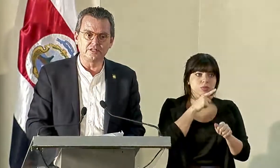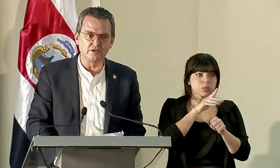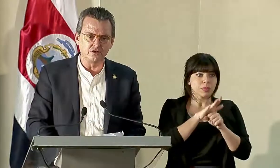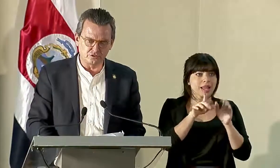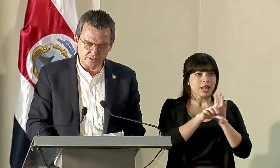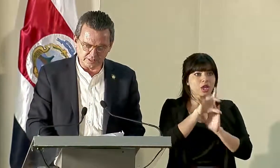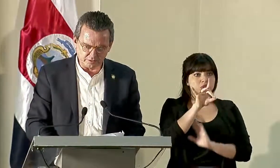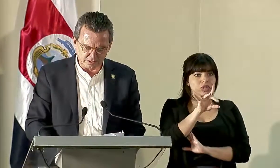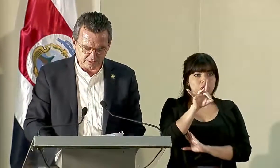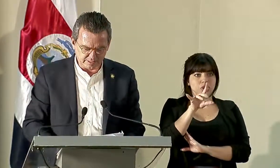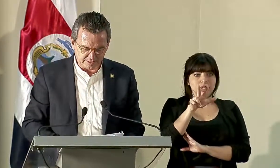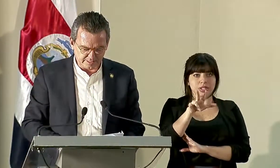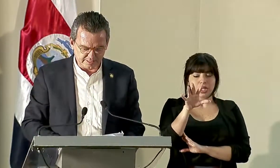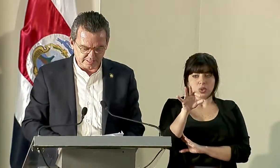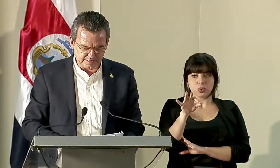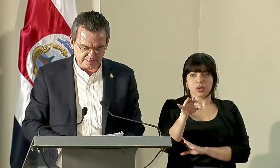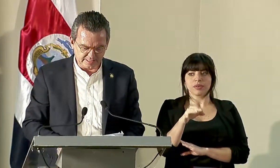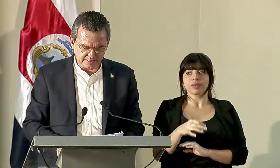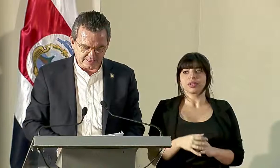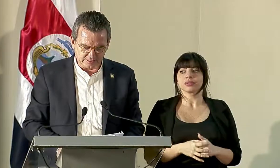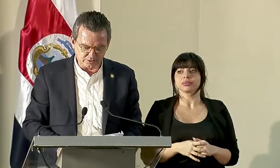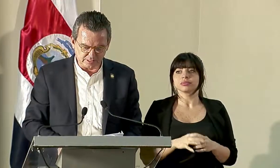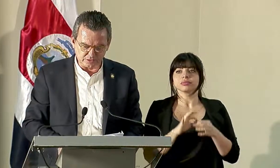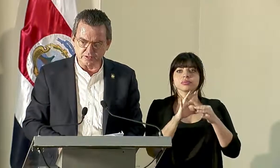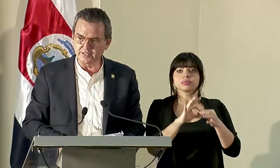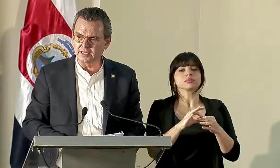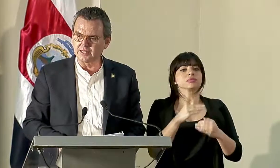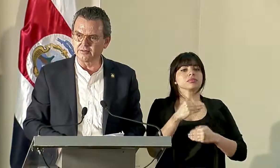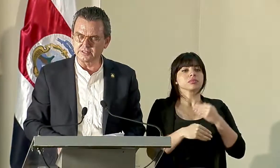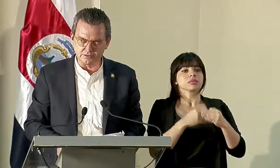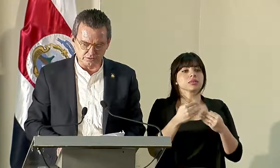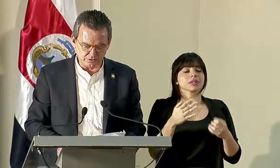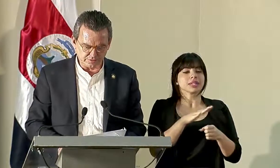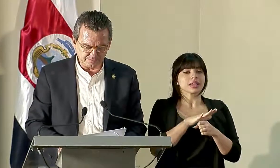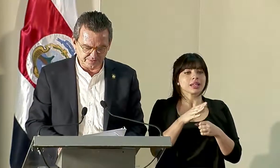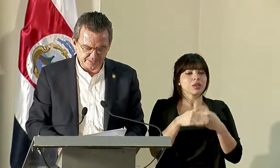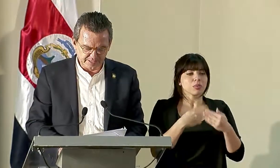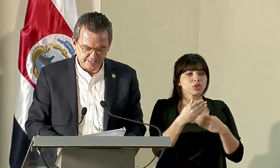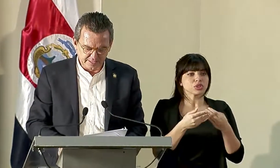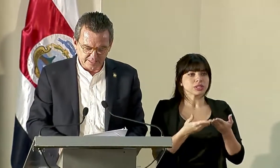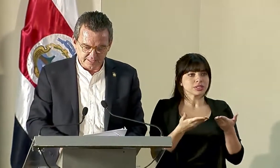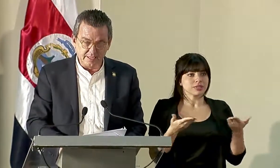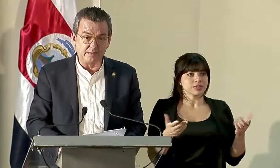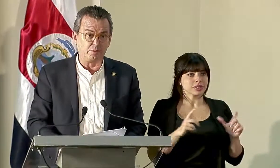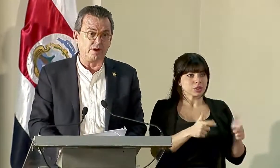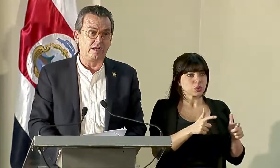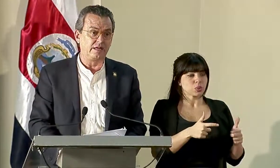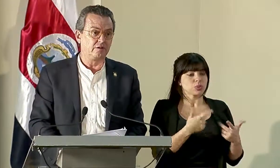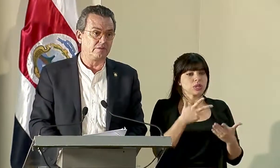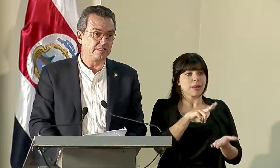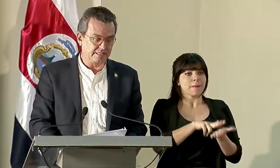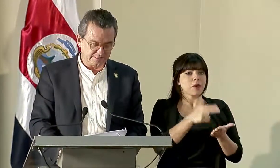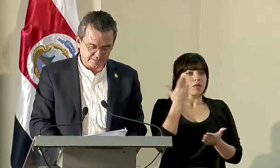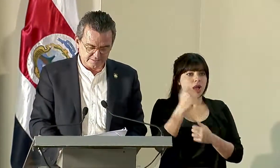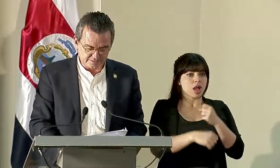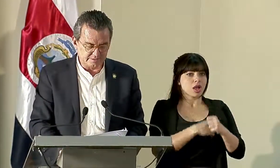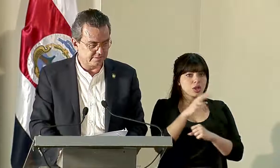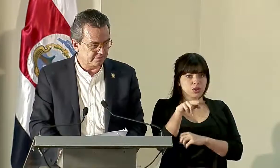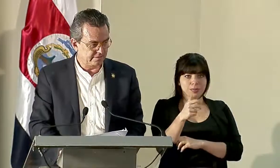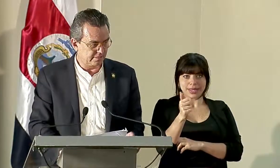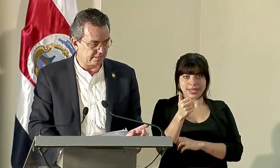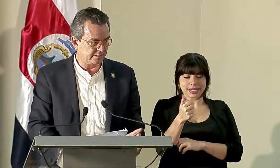Ley 8839 sobre gestión integral de residuos, aprobada en el 2010,